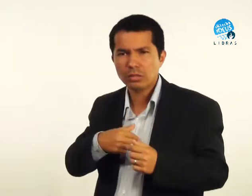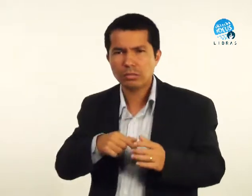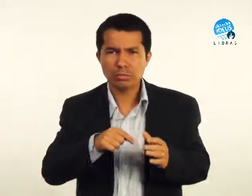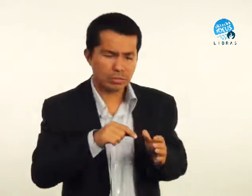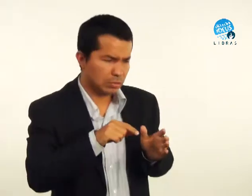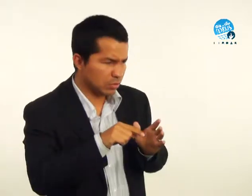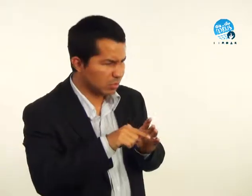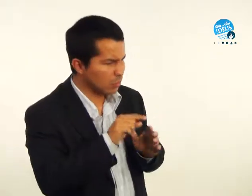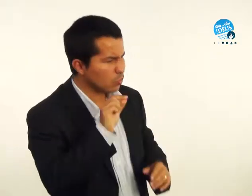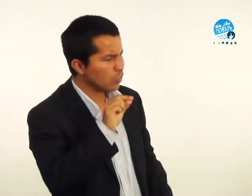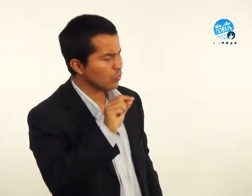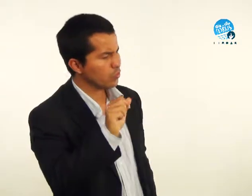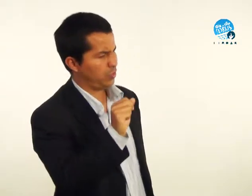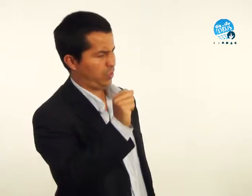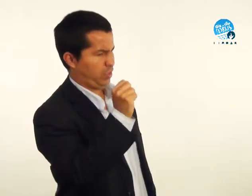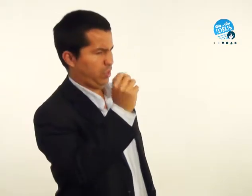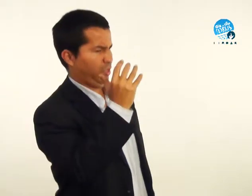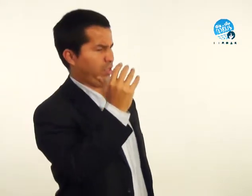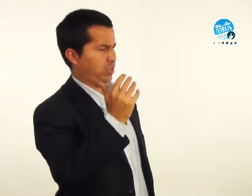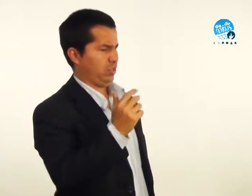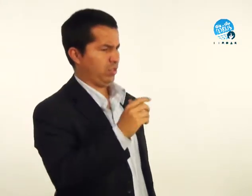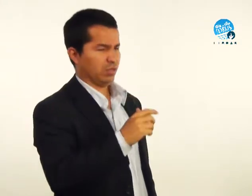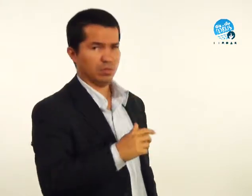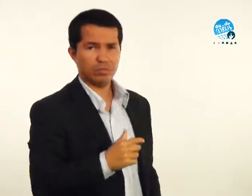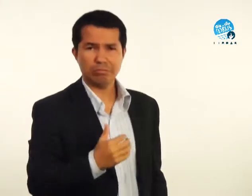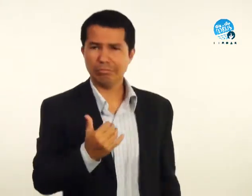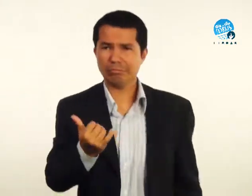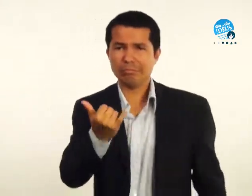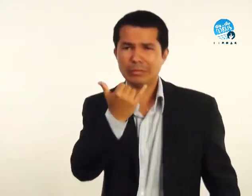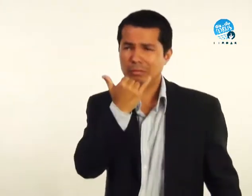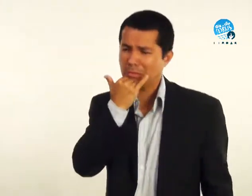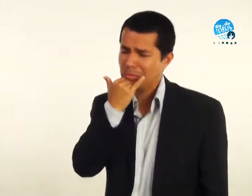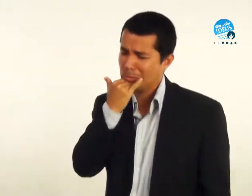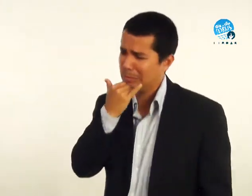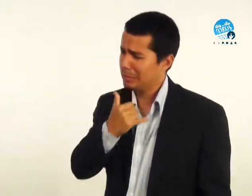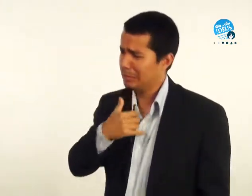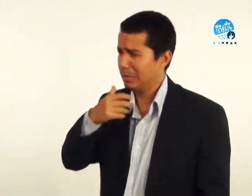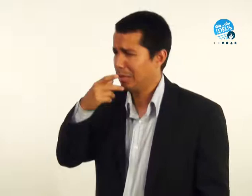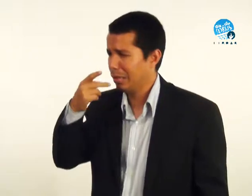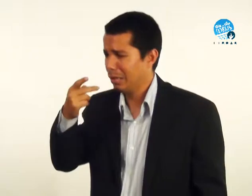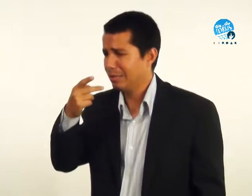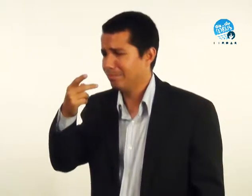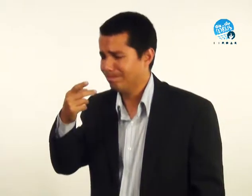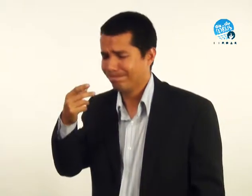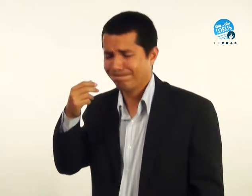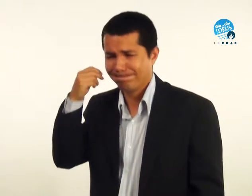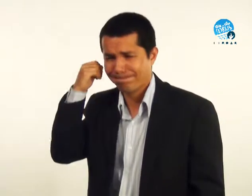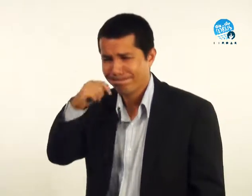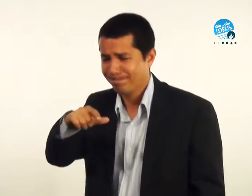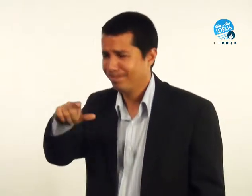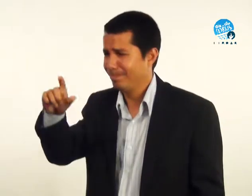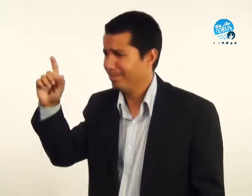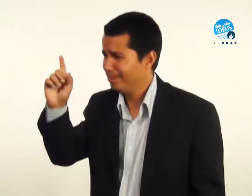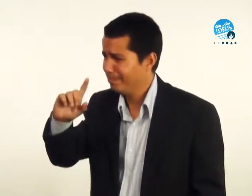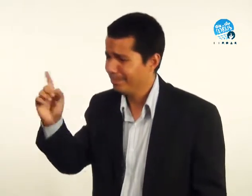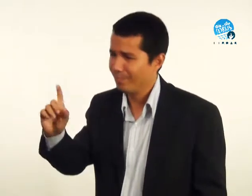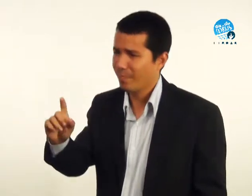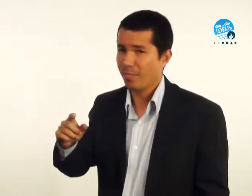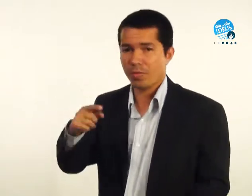chorava, e chorava, e chorava. Eu disse: o que está acontecendo? Ela disse: eu não consigo falar. Então vamos combinar um horário para a gente conversar. E aí marcamos um